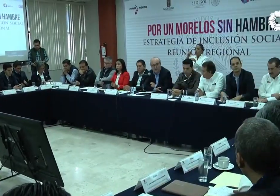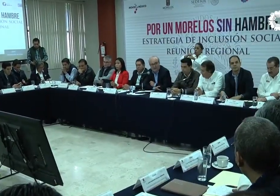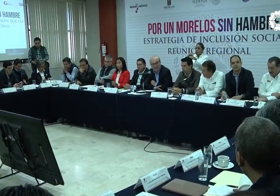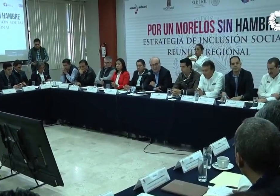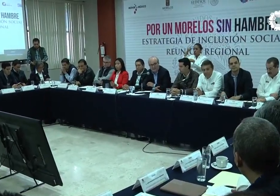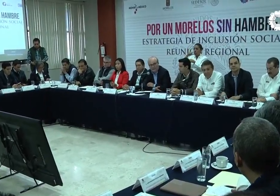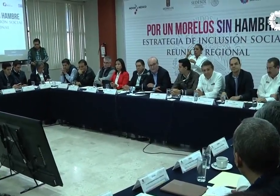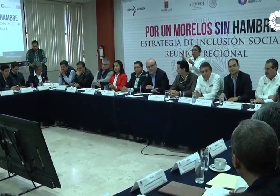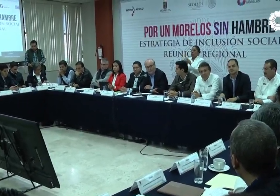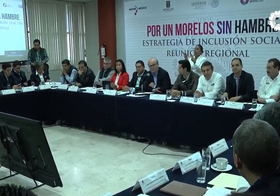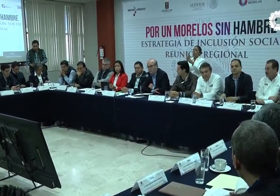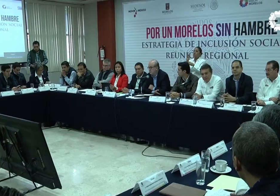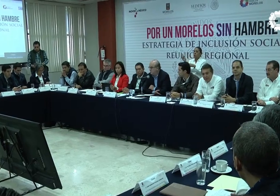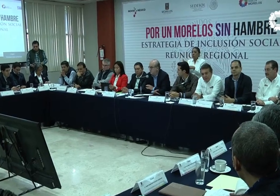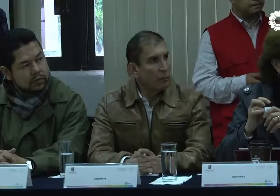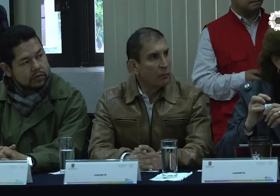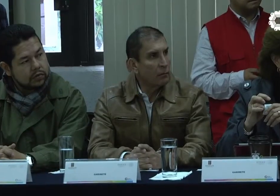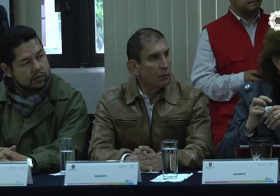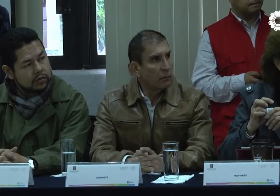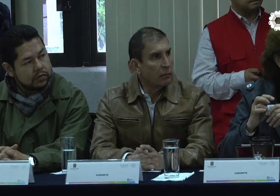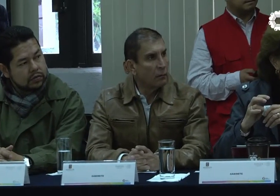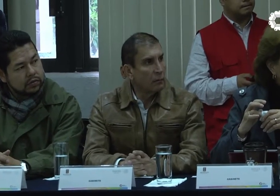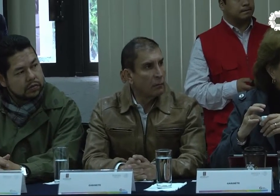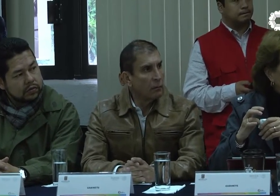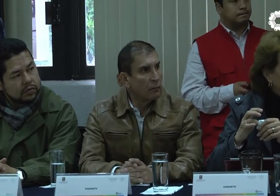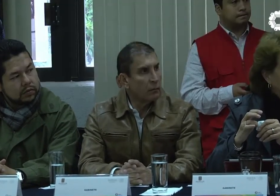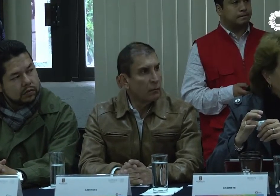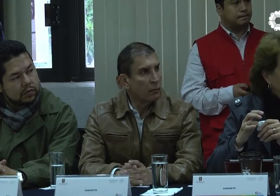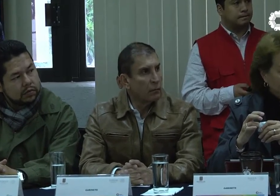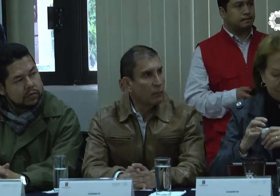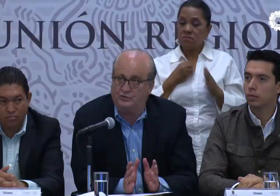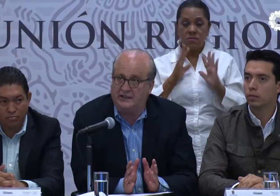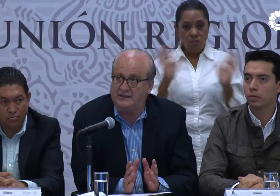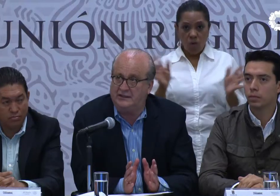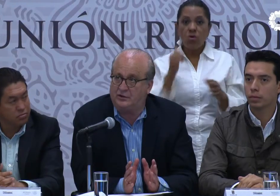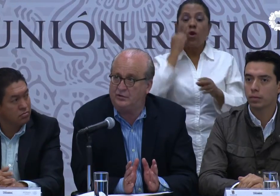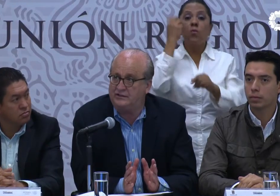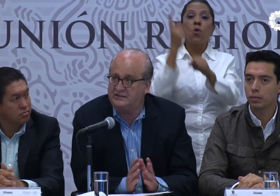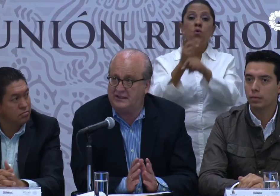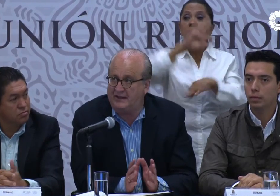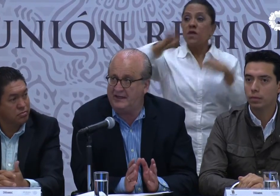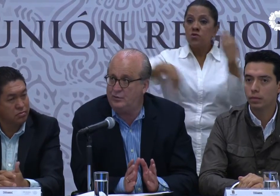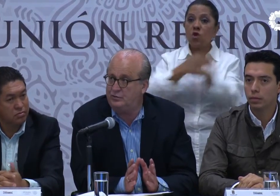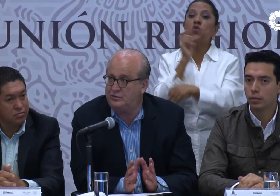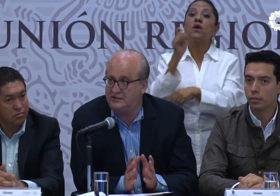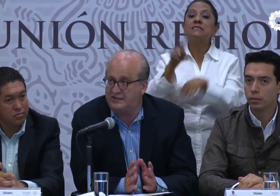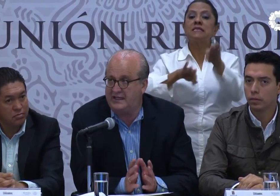familia. Estaríamos cumpliendo 8 o 9 metas al 100%. Y la voluntad de todos es